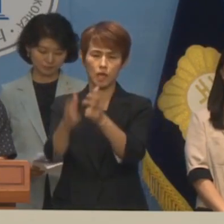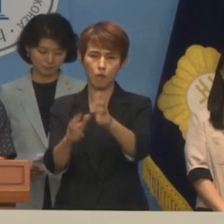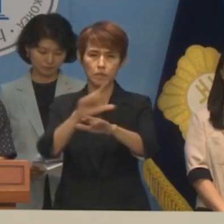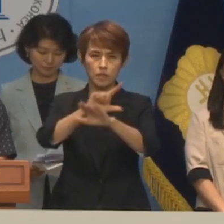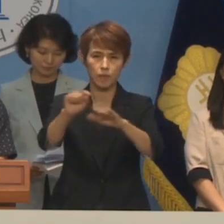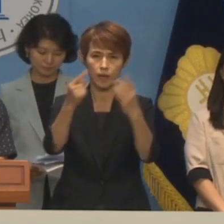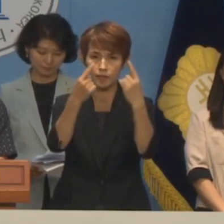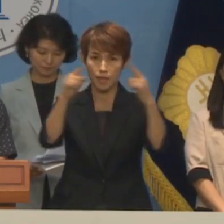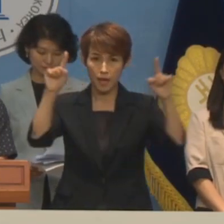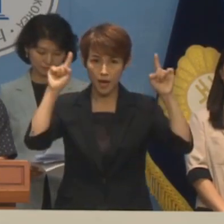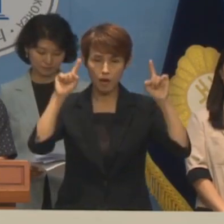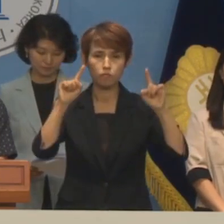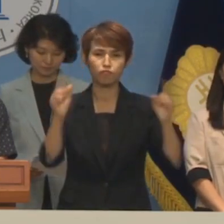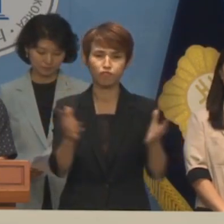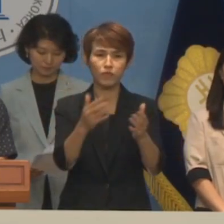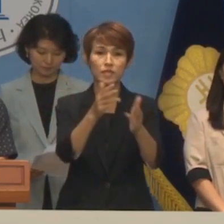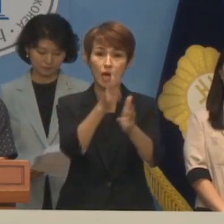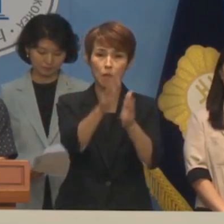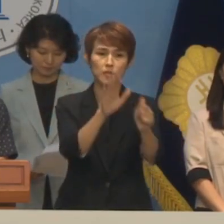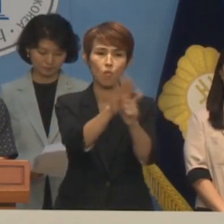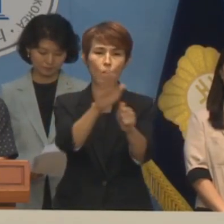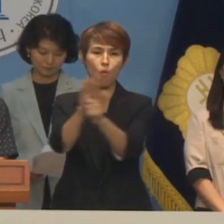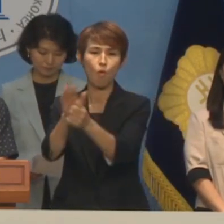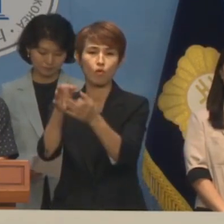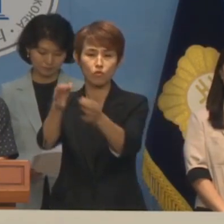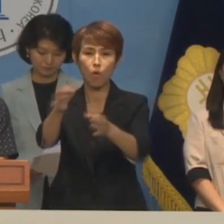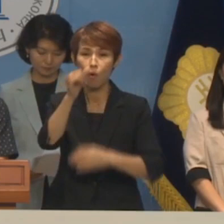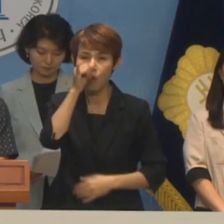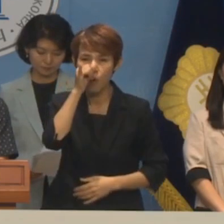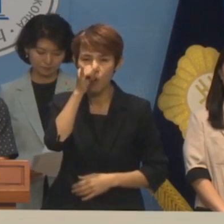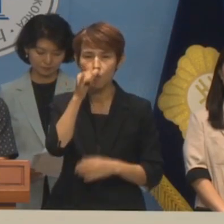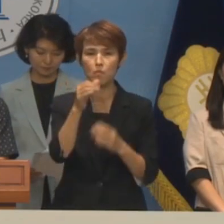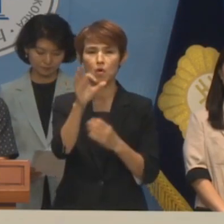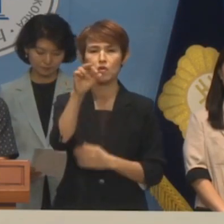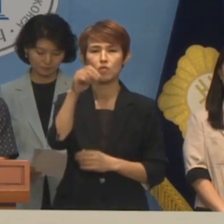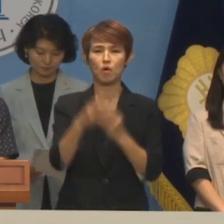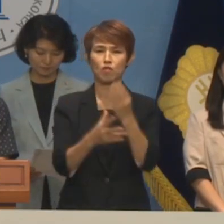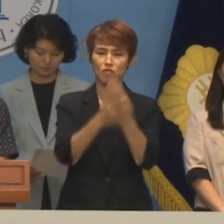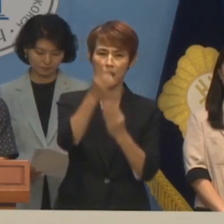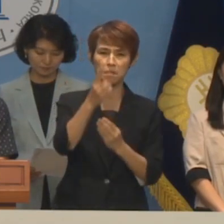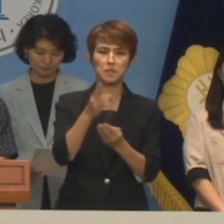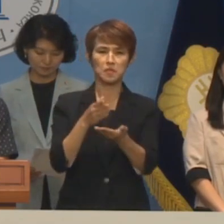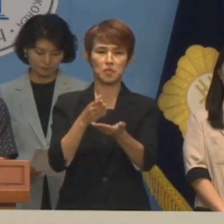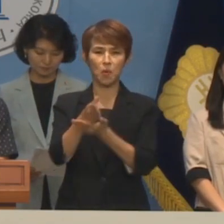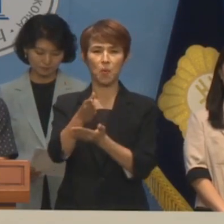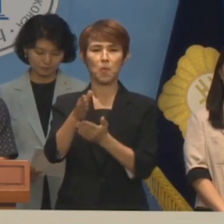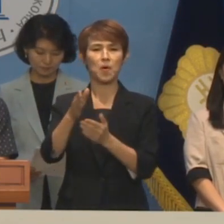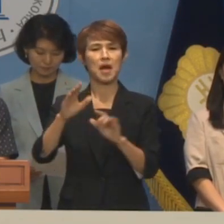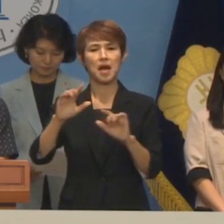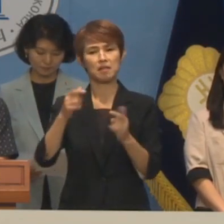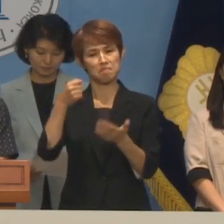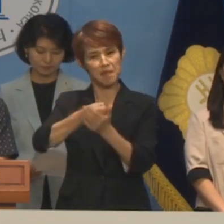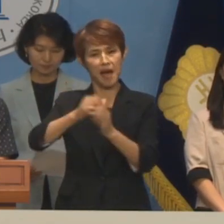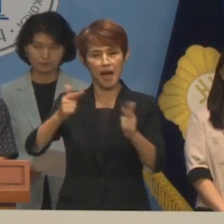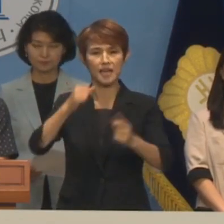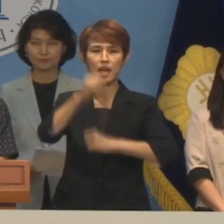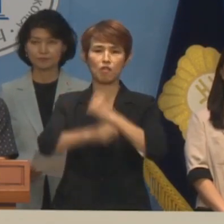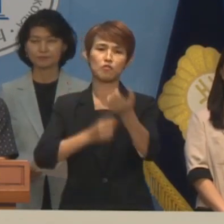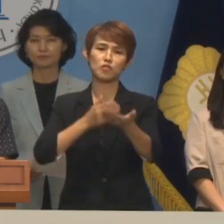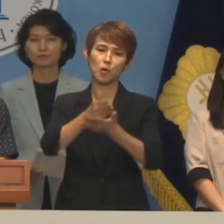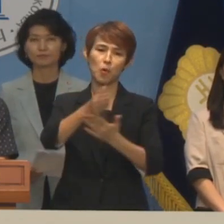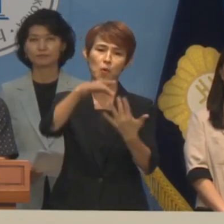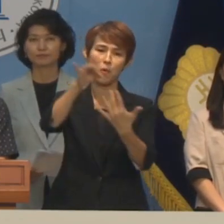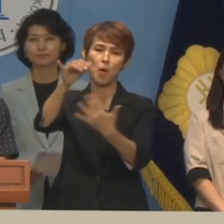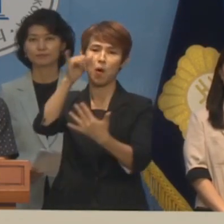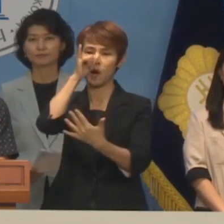등의 각종 지원비를 주면서 융합 또는 무전공, 자유전공으로 학생을 선발하도록